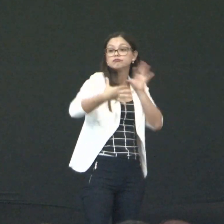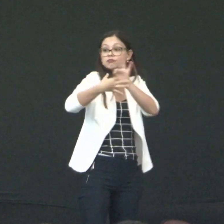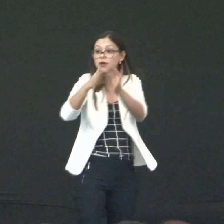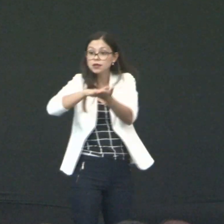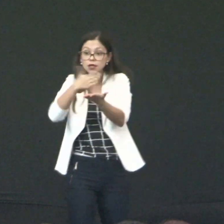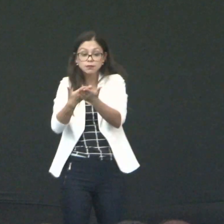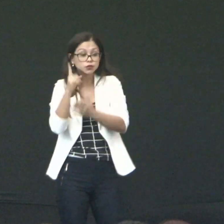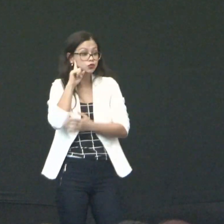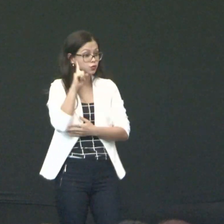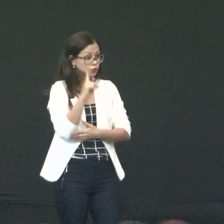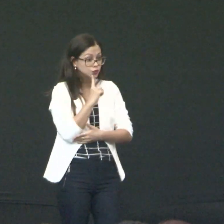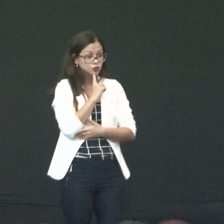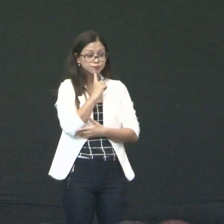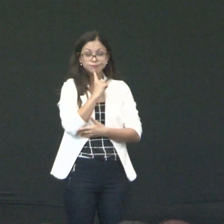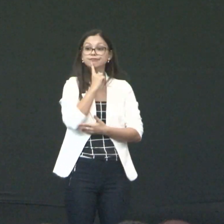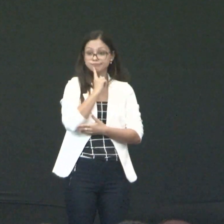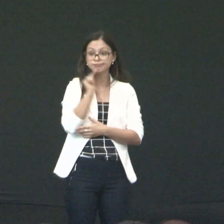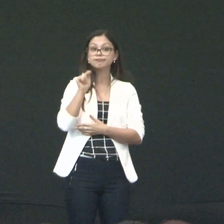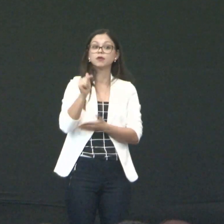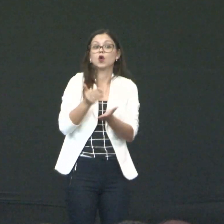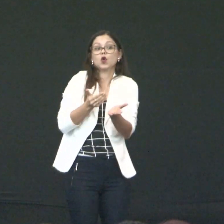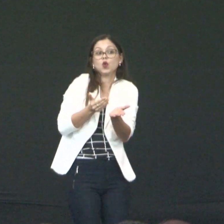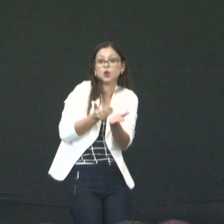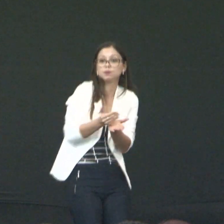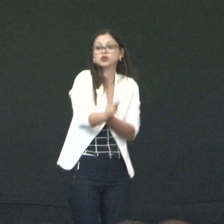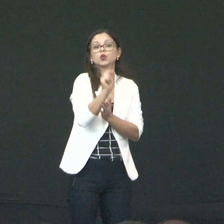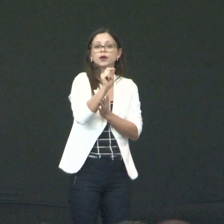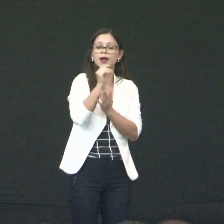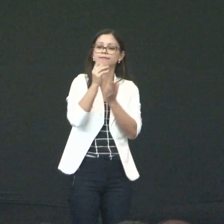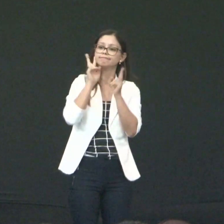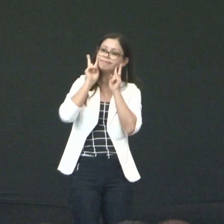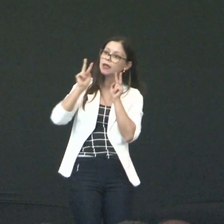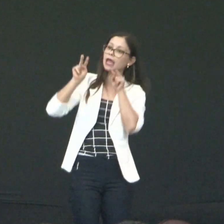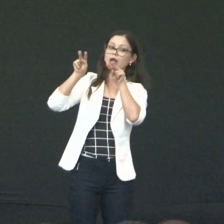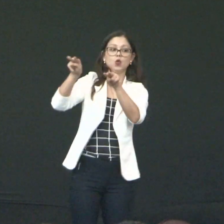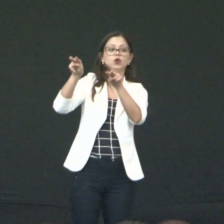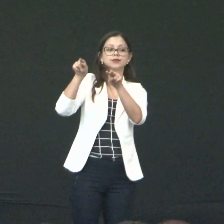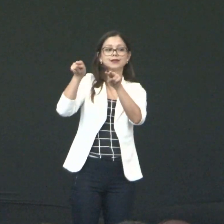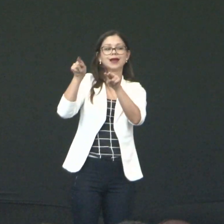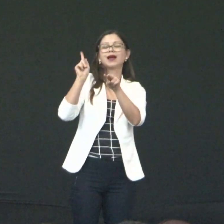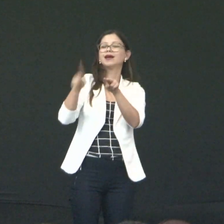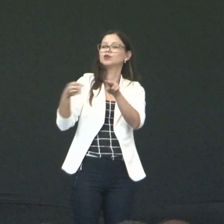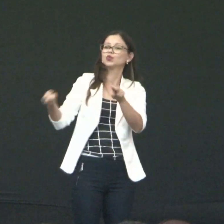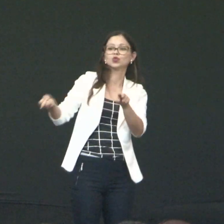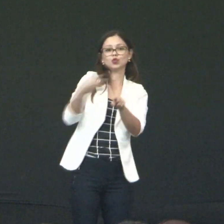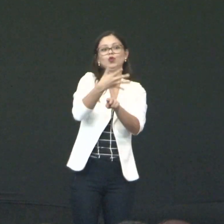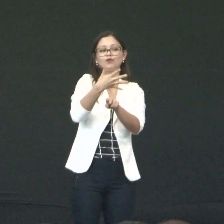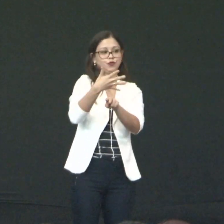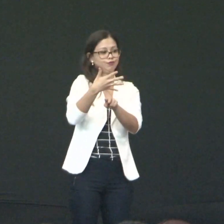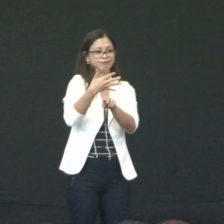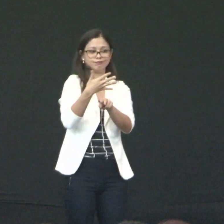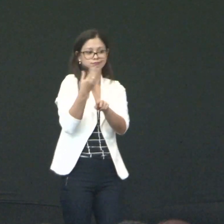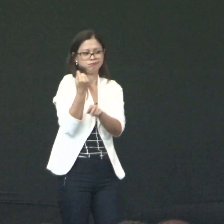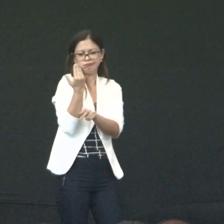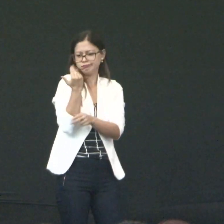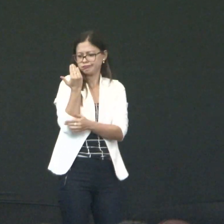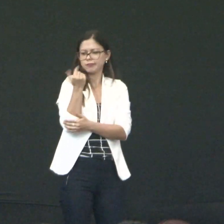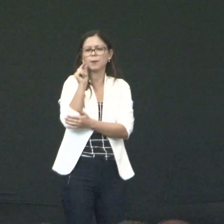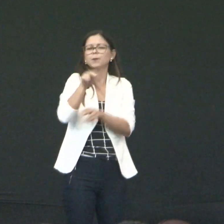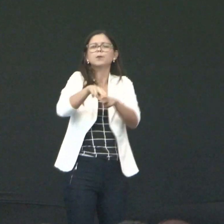intérpretes precisam trabalhar algumas questões que são extremamente importantes no desenvolvimento da sua profissão.